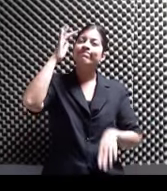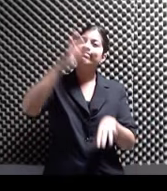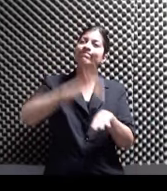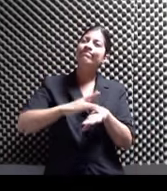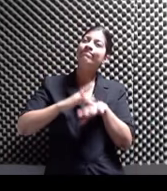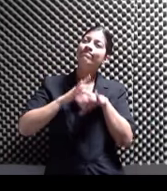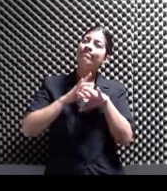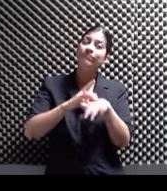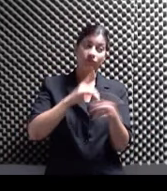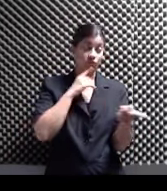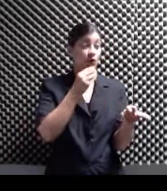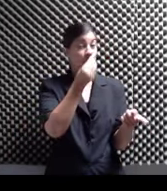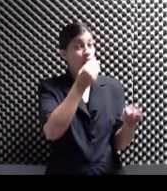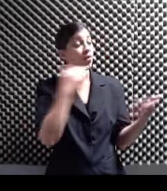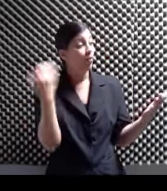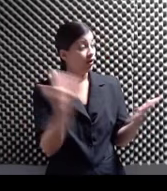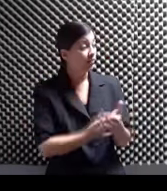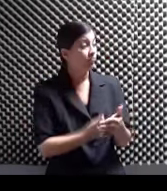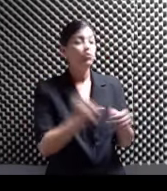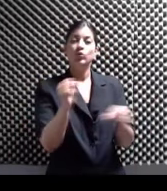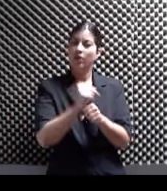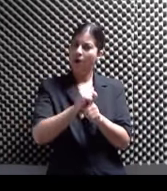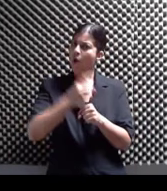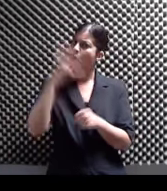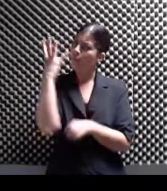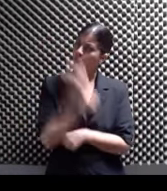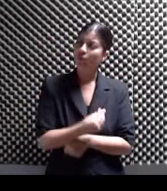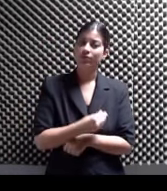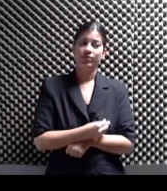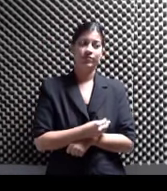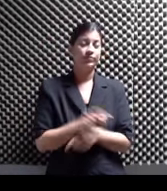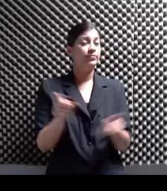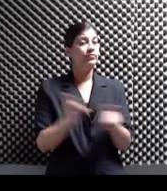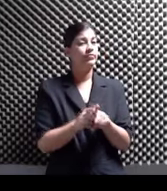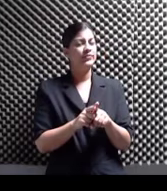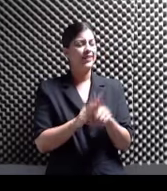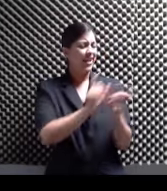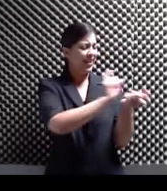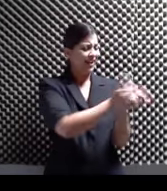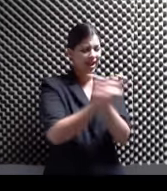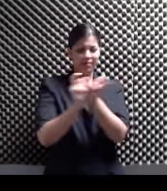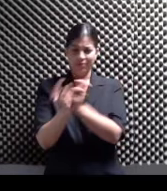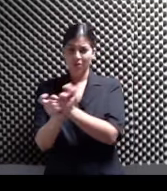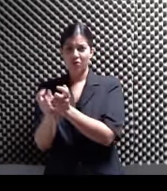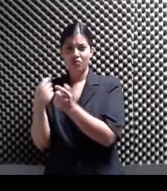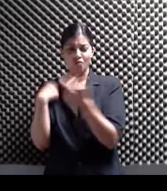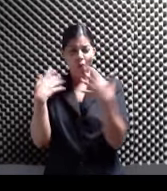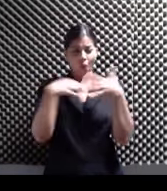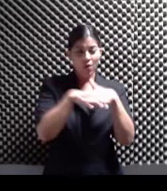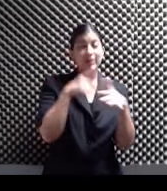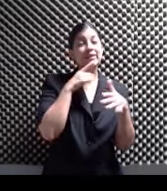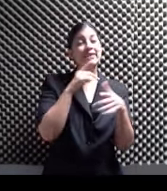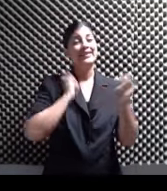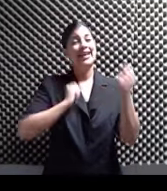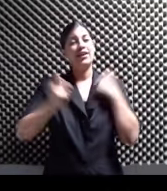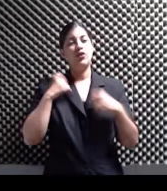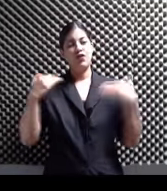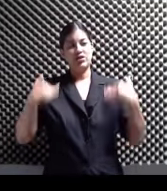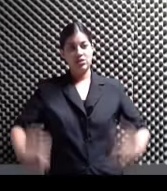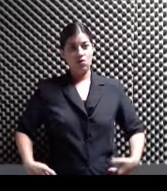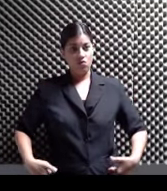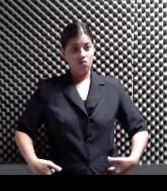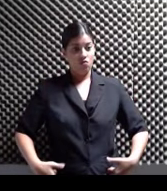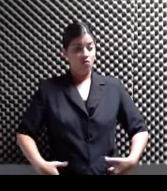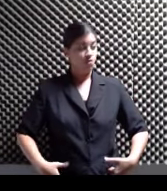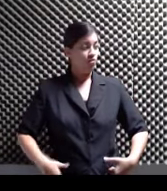comedia. Dramático. Exacto. Un trabajo bien bonito, sobre todo mezclo las transiciones en teatro físico, se hace mucho teatro físico,